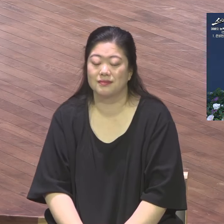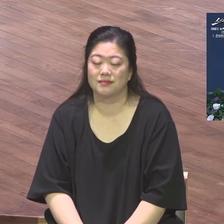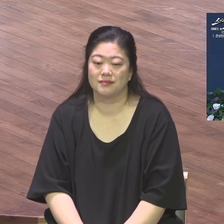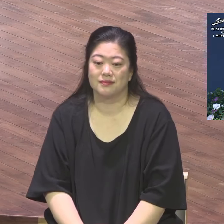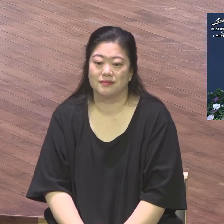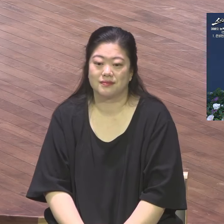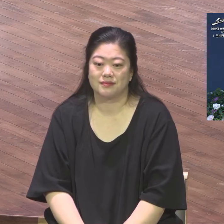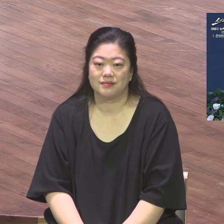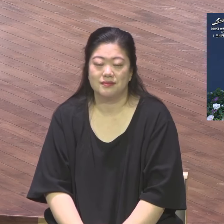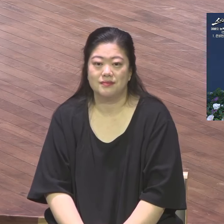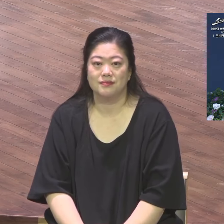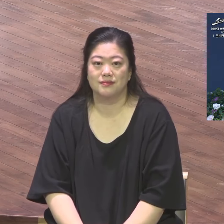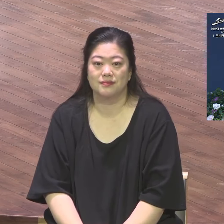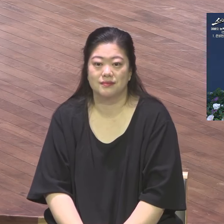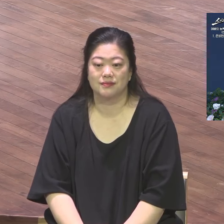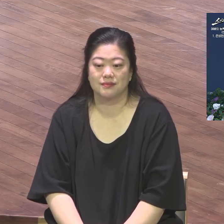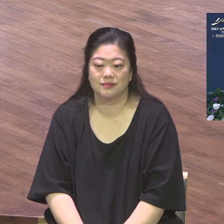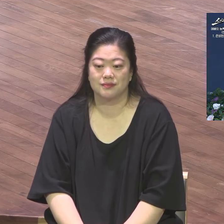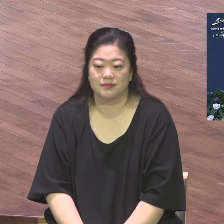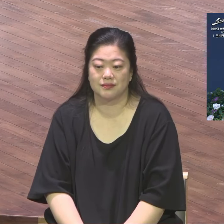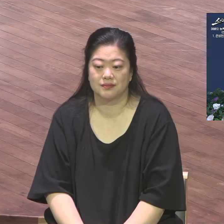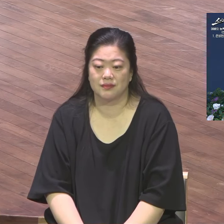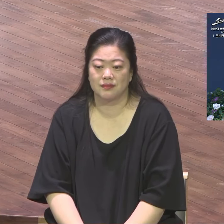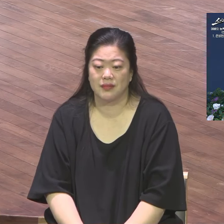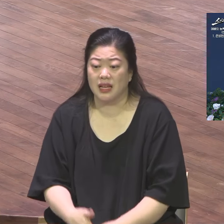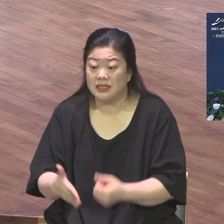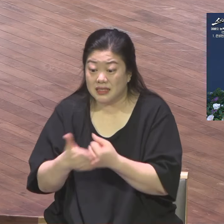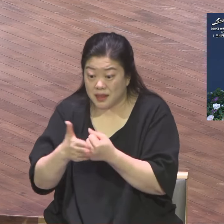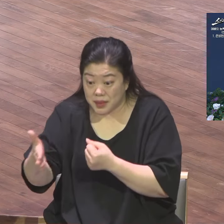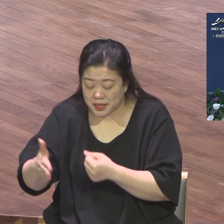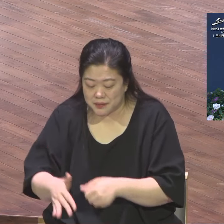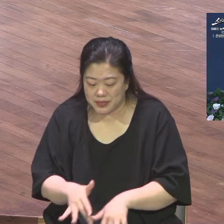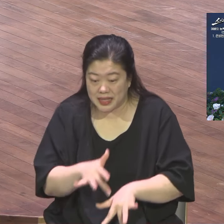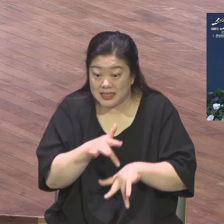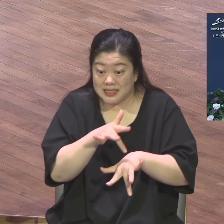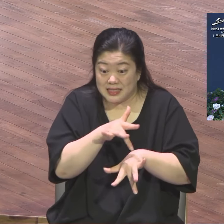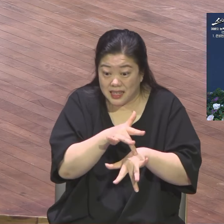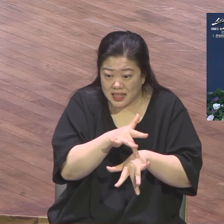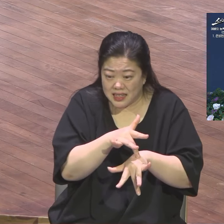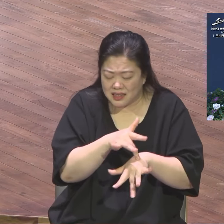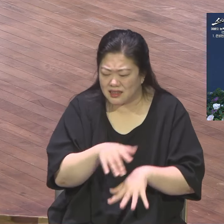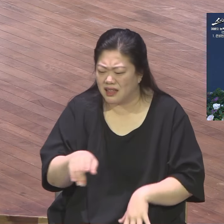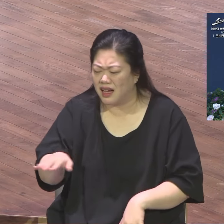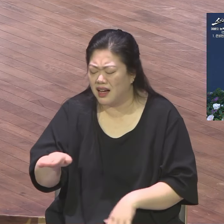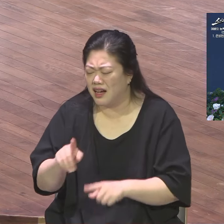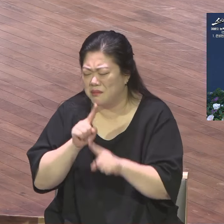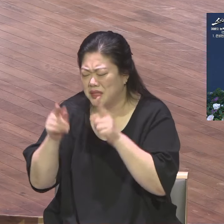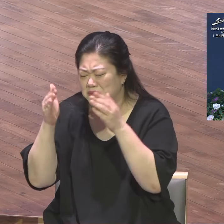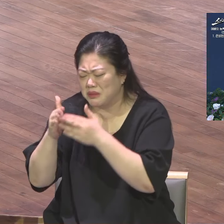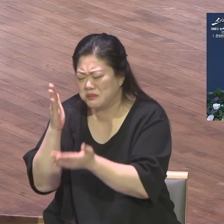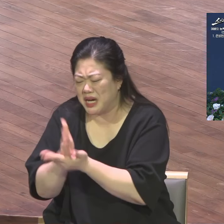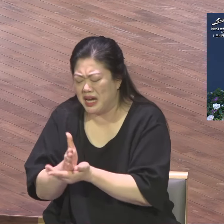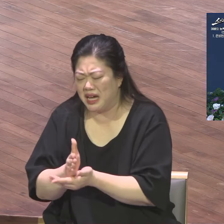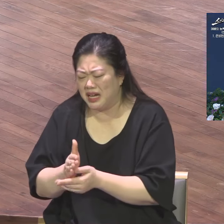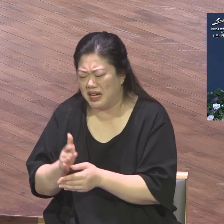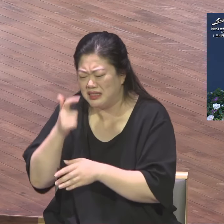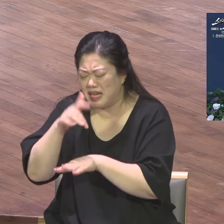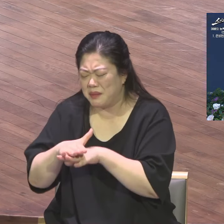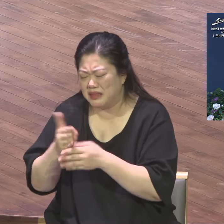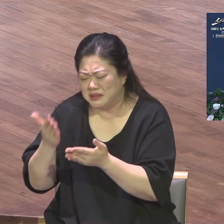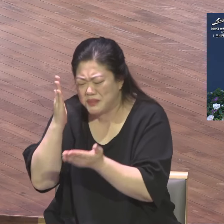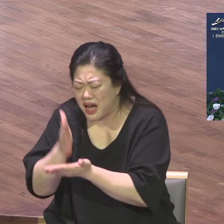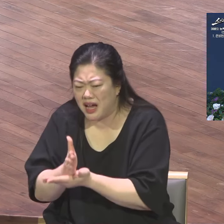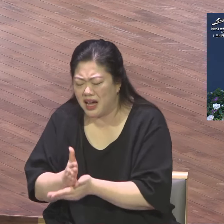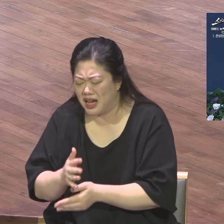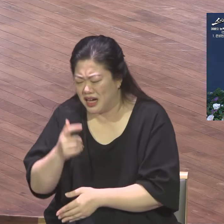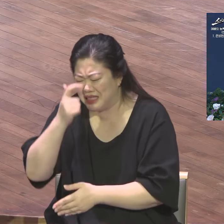그리 때문에요. 역으로 사탄은요. 말씀 듣는 시간을 총공격합니다. 여러분 예배를 못